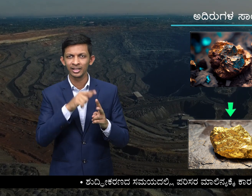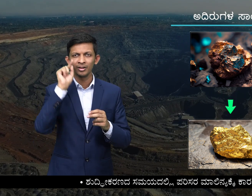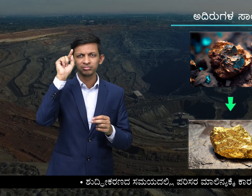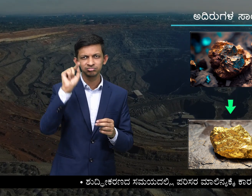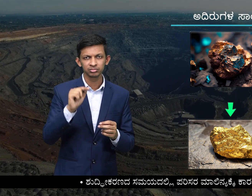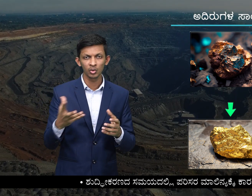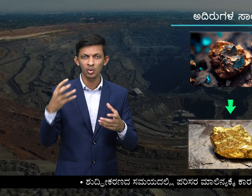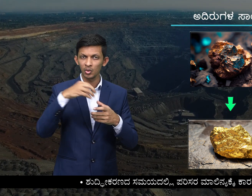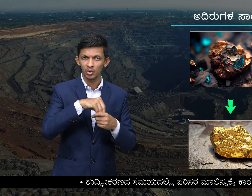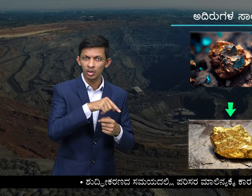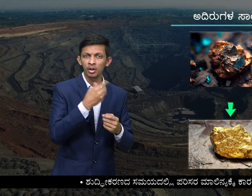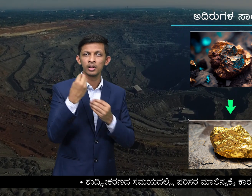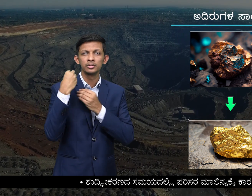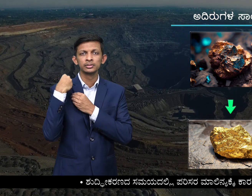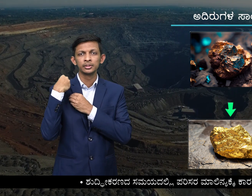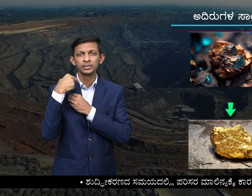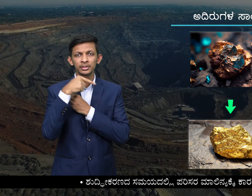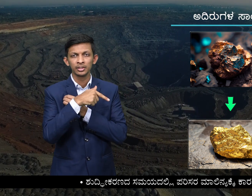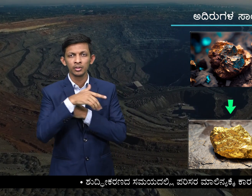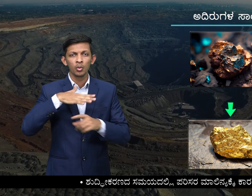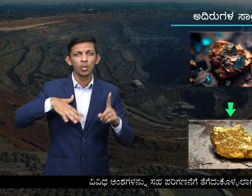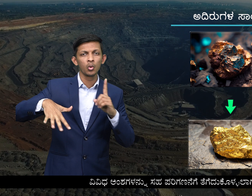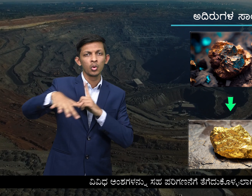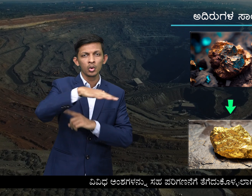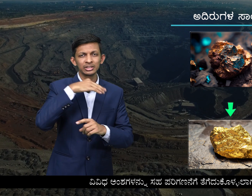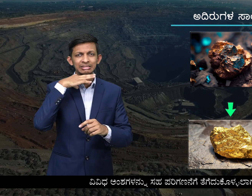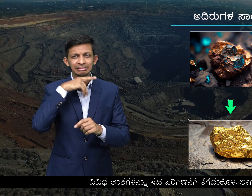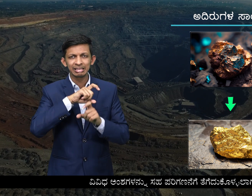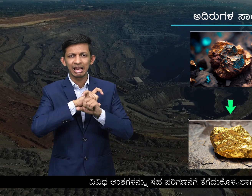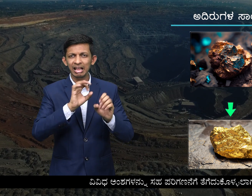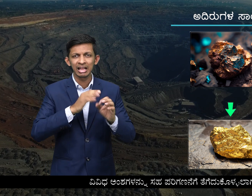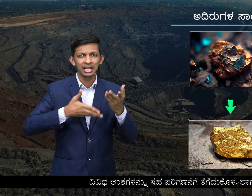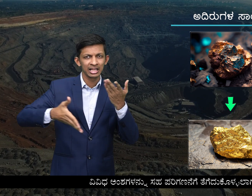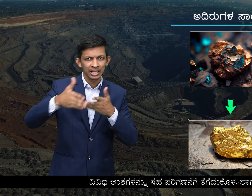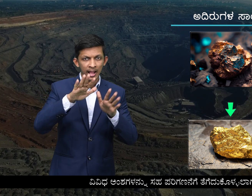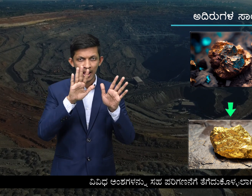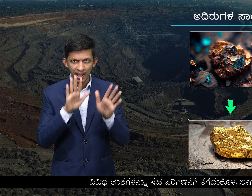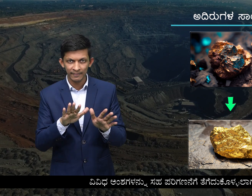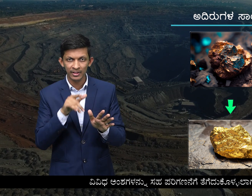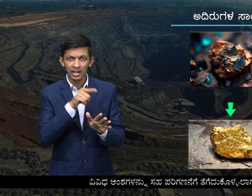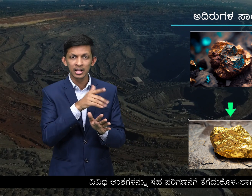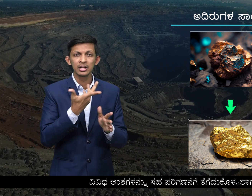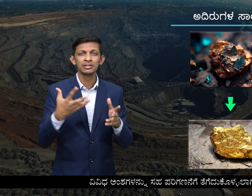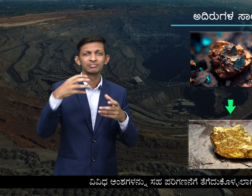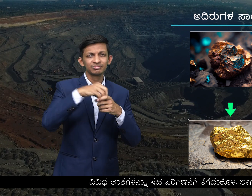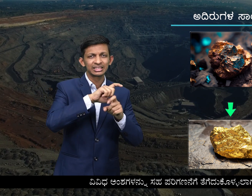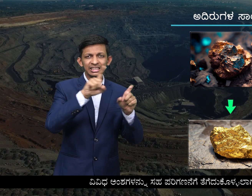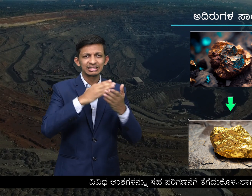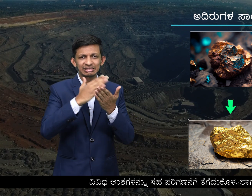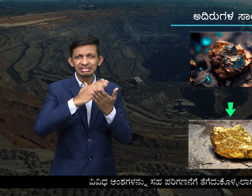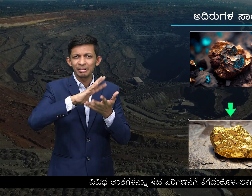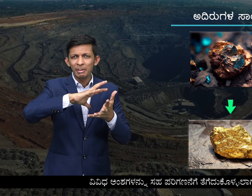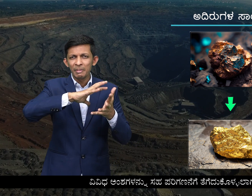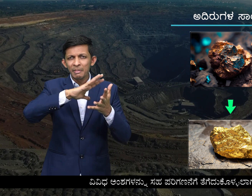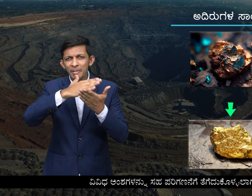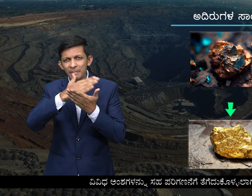ಶುದ್ಧೀಕರಣದ ಸಮಯದಲ್ಲಿ ಪರಿಸರ ಮಾಲಿನ್ಯಕ್ಕೆ ಕಾರಣವಾಗುವ ವಿವಿಧ ಅಂಶಗಳನ್ನ ಸಹ ಪರಿಗಣನೆಗೆ ತೆಗೆದುಕೊಳ್ಳಲಾಗುತ್ತೆ.